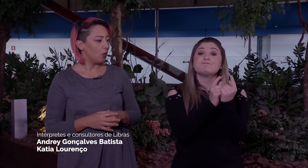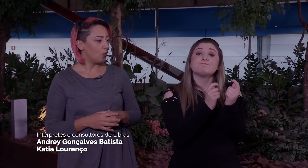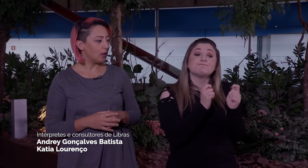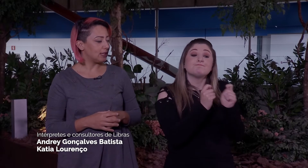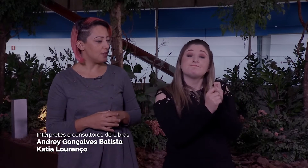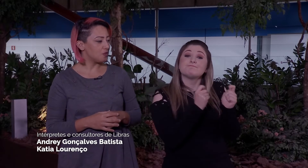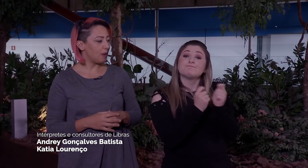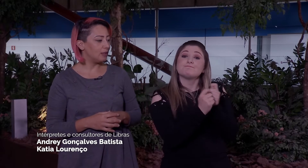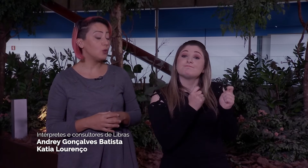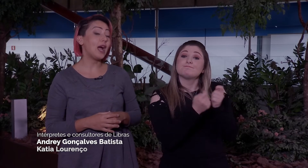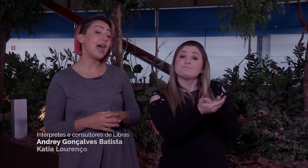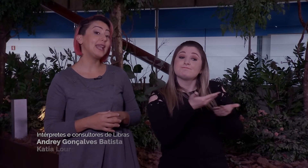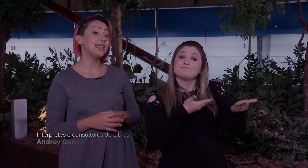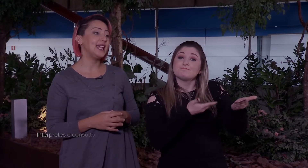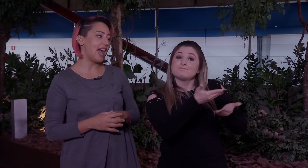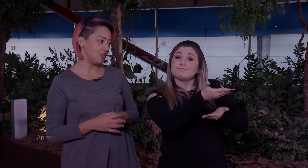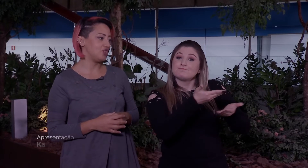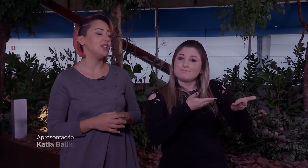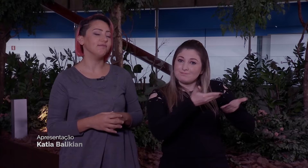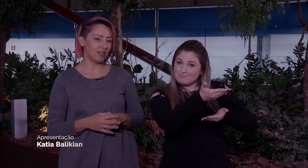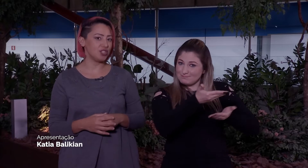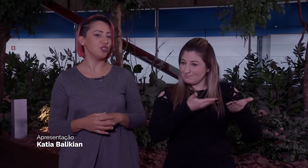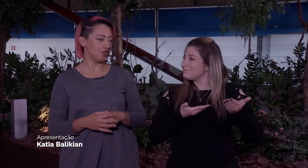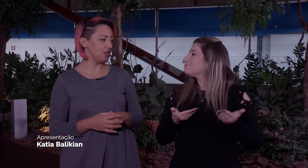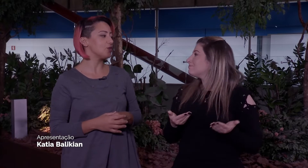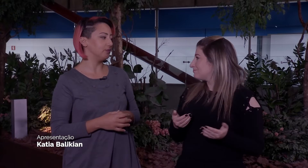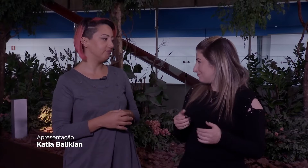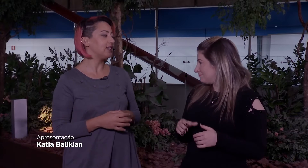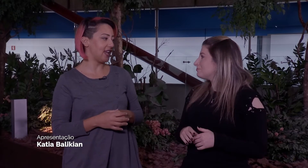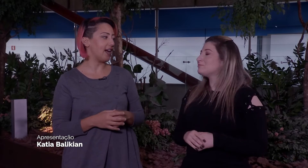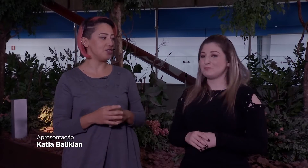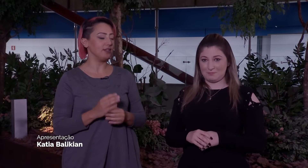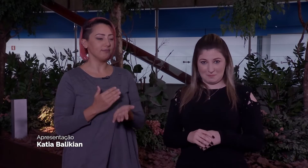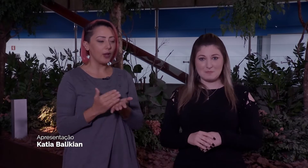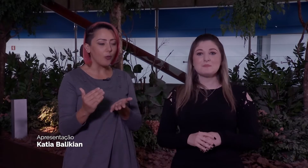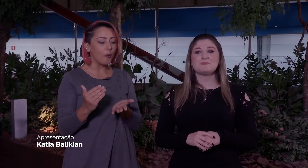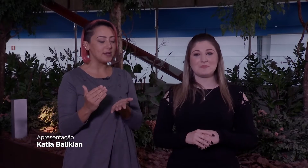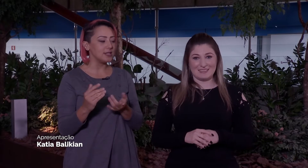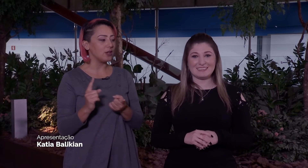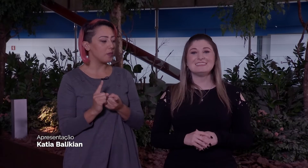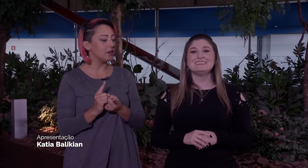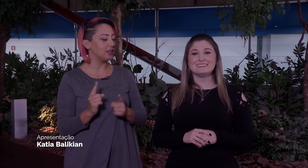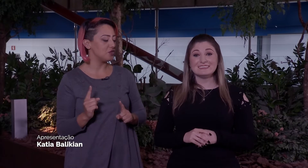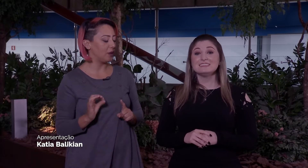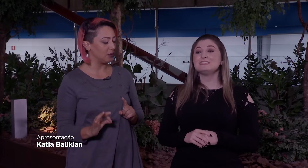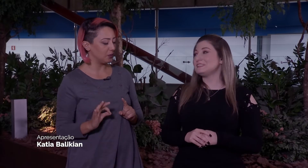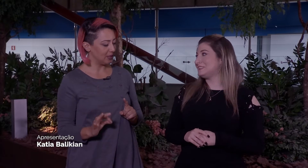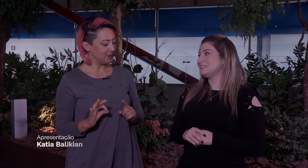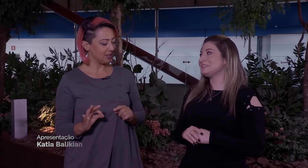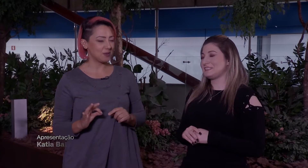O atendimento, a triagem. A gente utilizou triagem, que é o comecinho, né? O primeiro atendimento. Isso